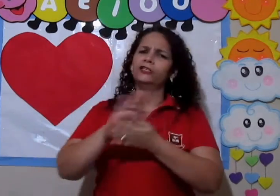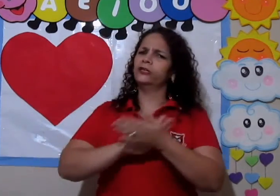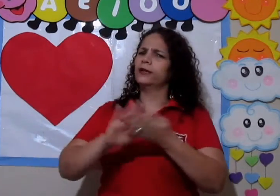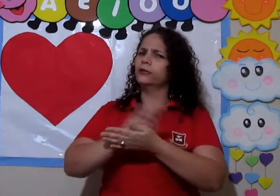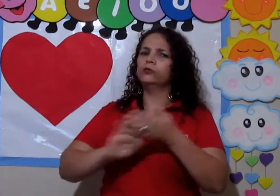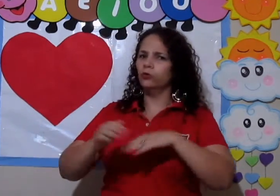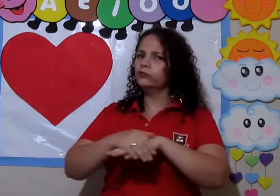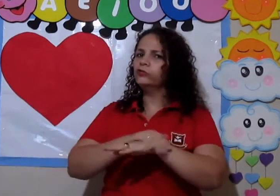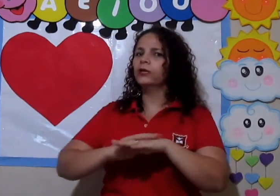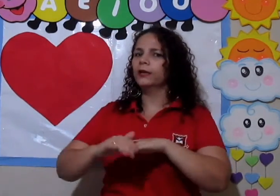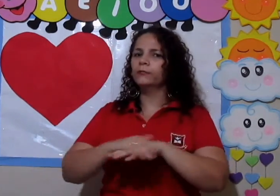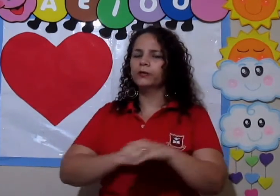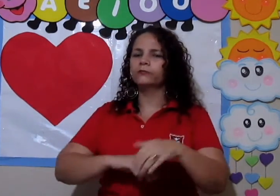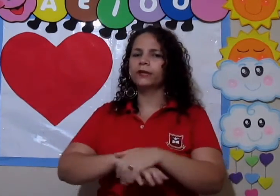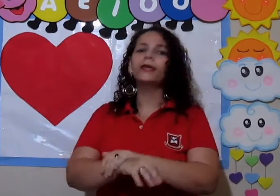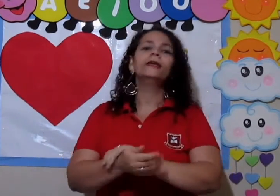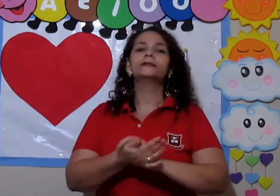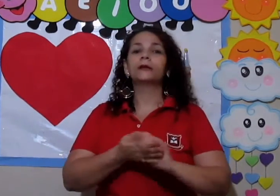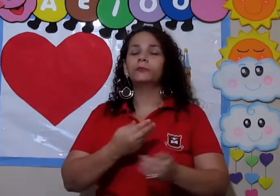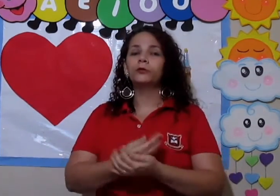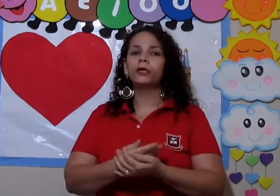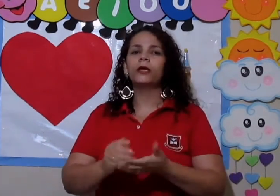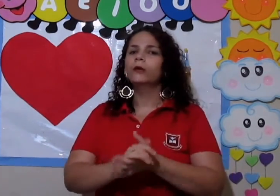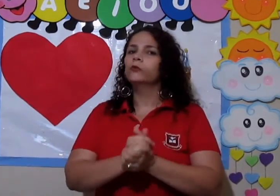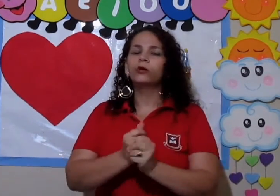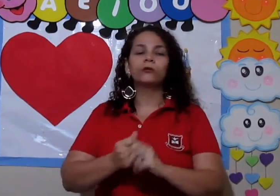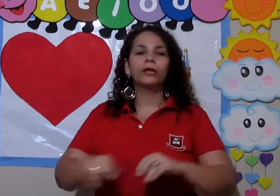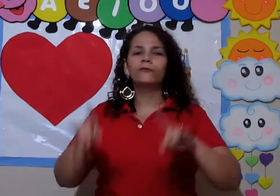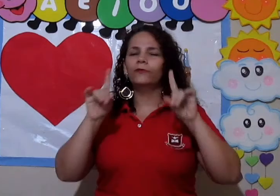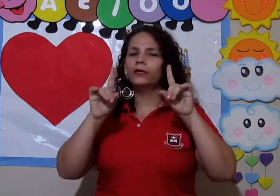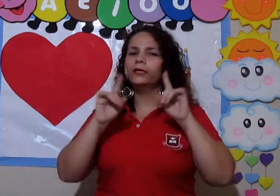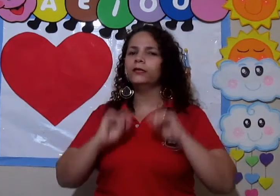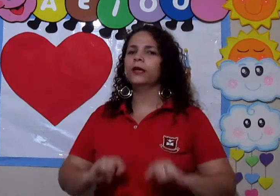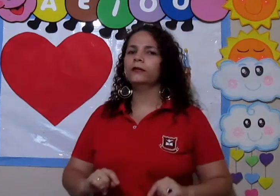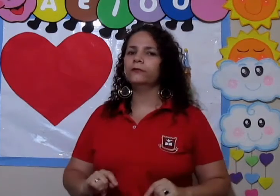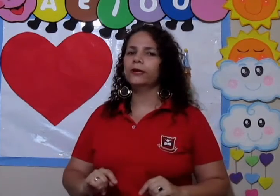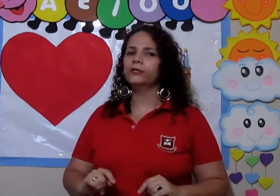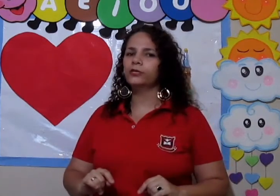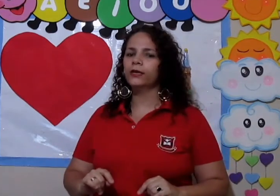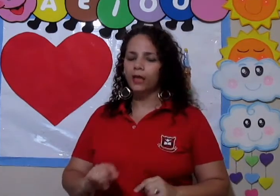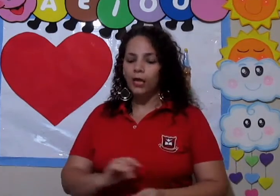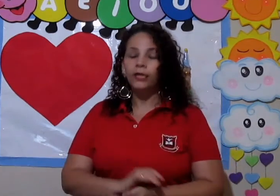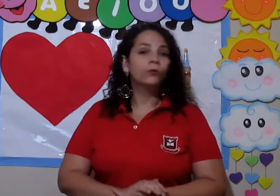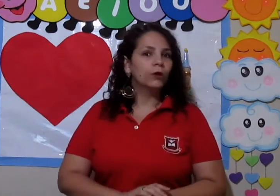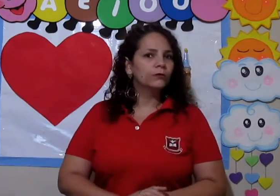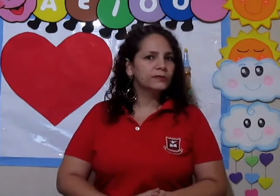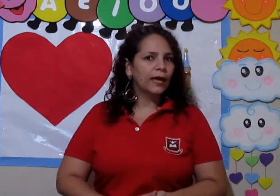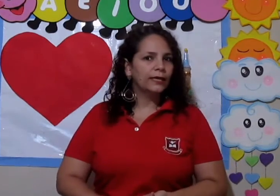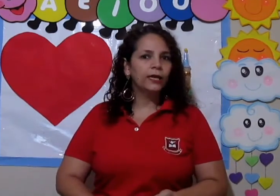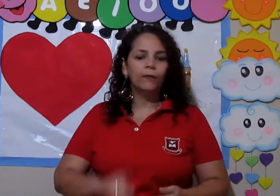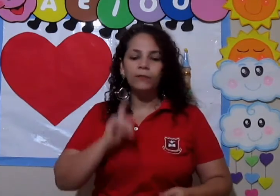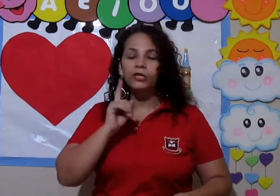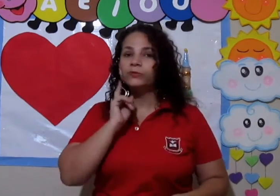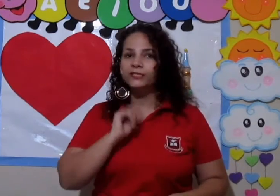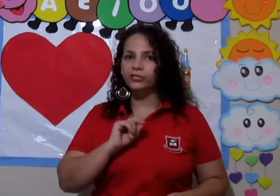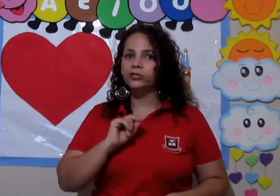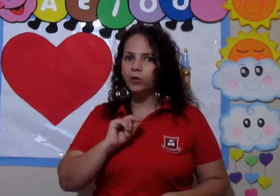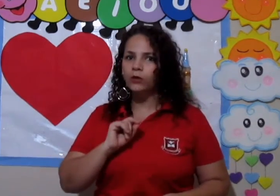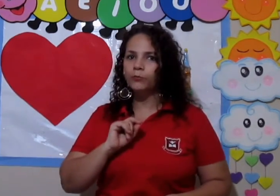tá aqui todo dia lembrando, né? Sabe por quê? Porque eu não quero ver ninguém doente, hein? E quando sair, mesmo que seja só no